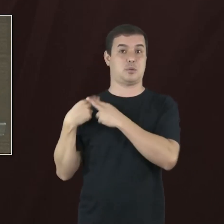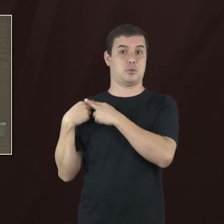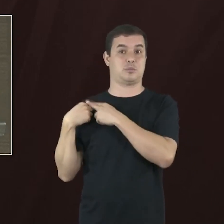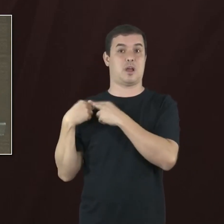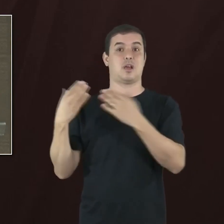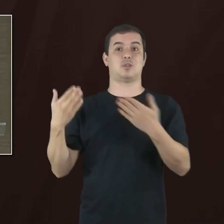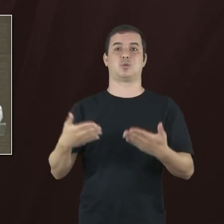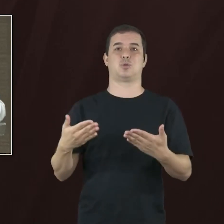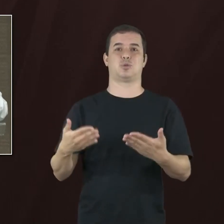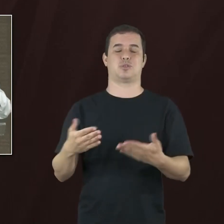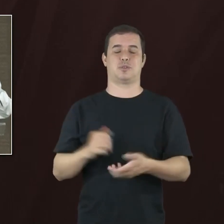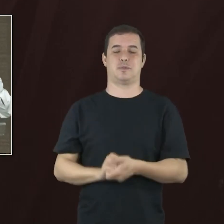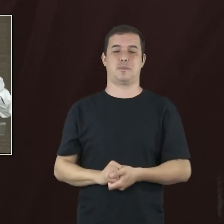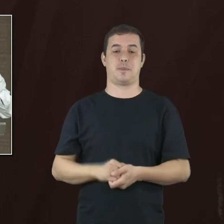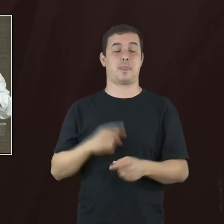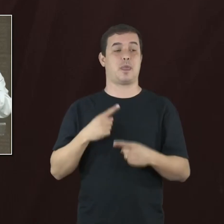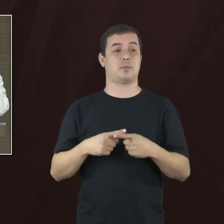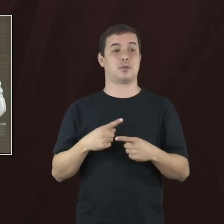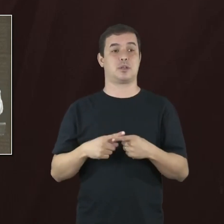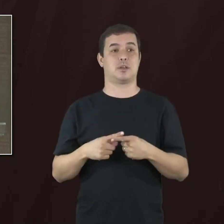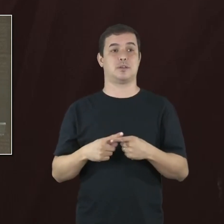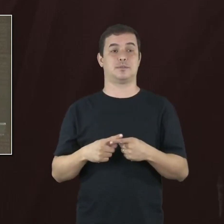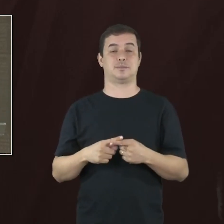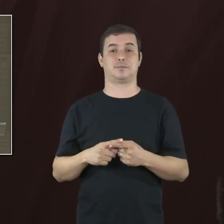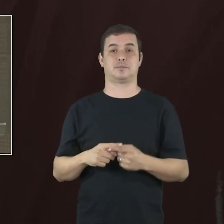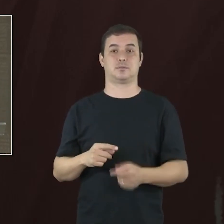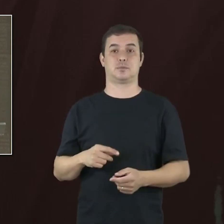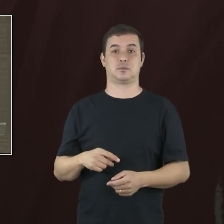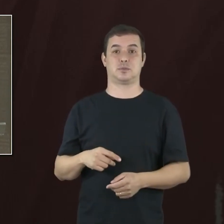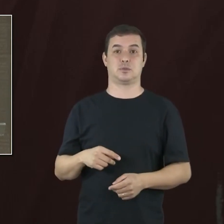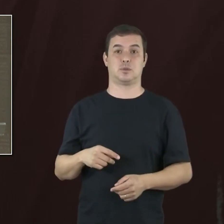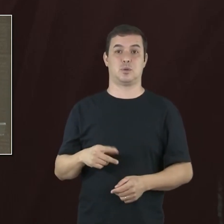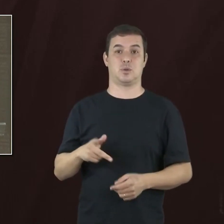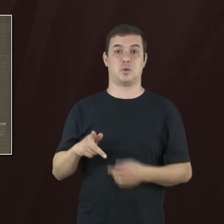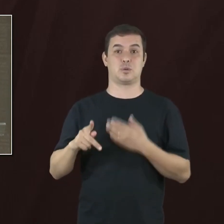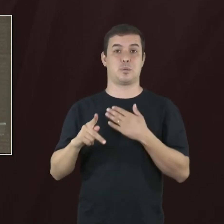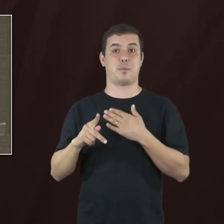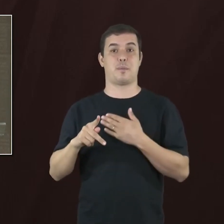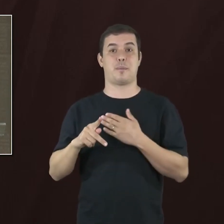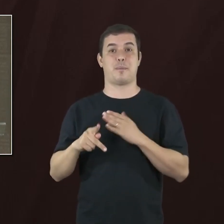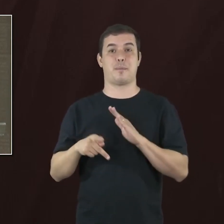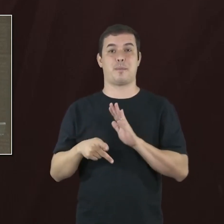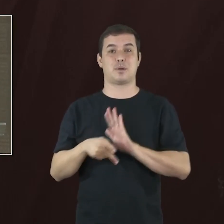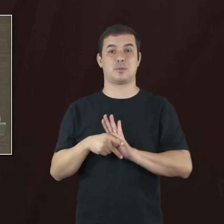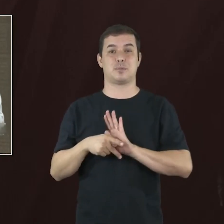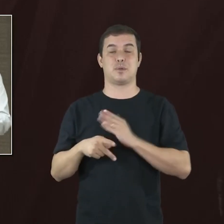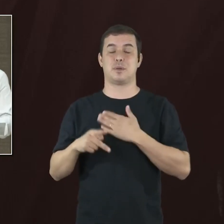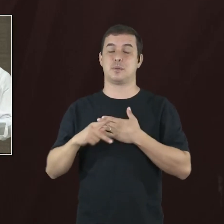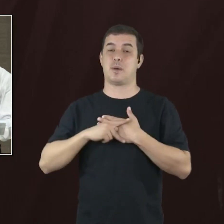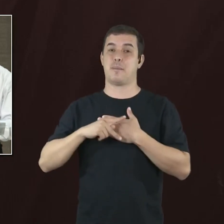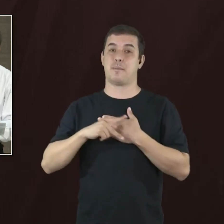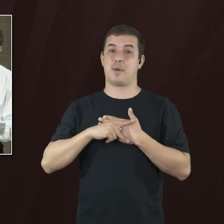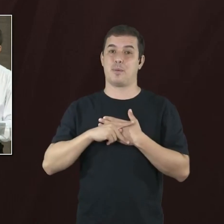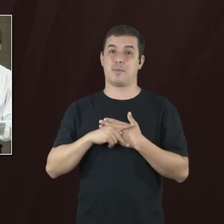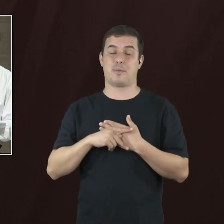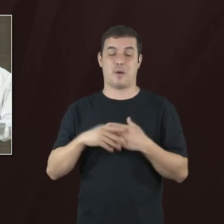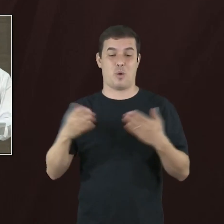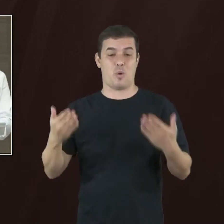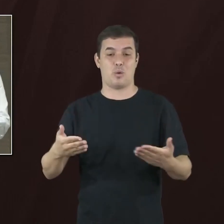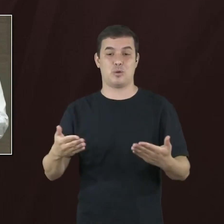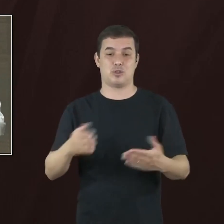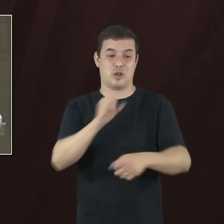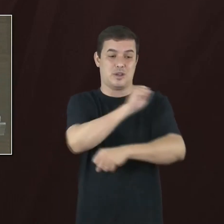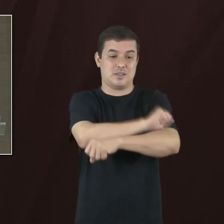incumbência, porque o nosso papel não termina aqui na terra, o nosso papel termina lá no Sião